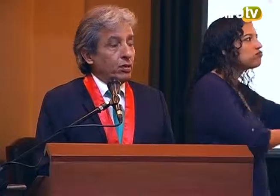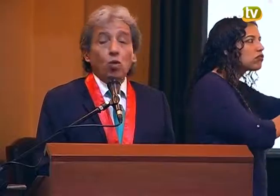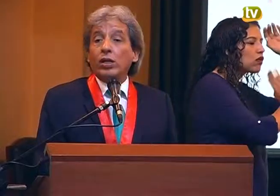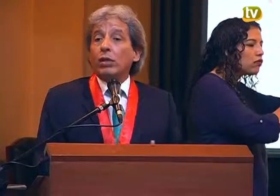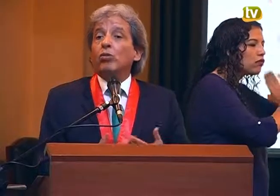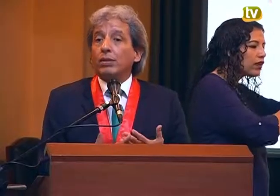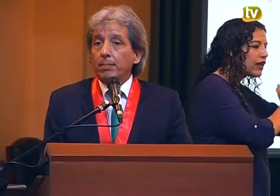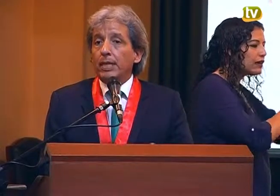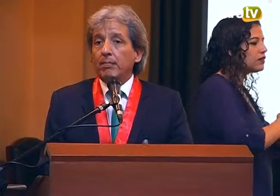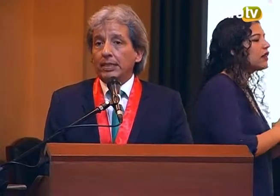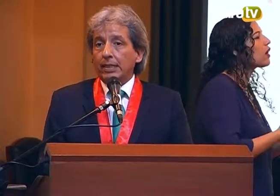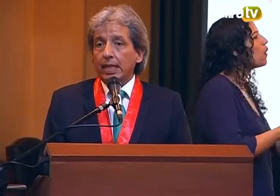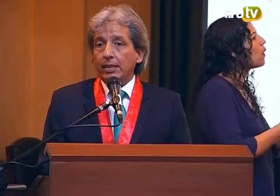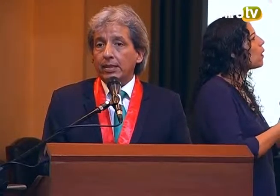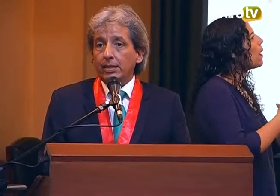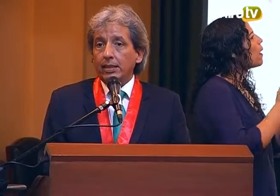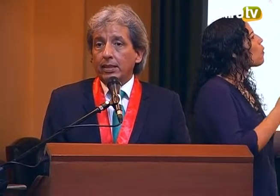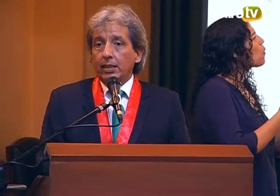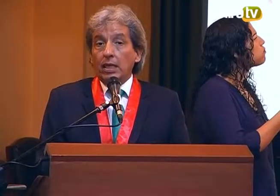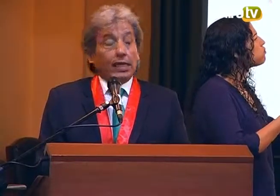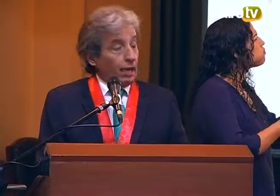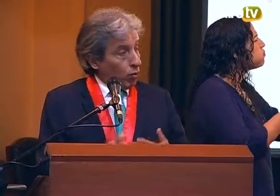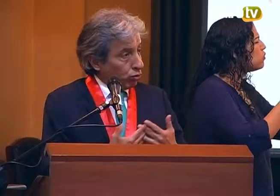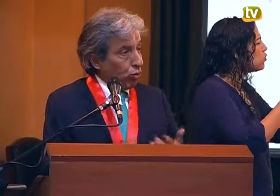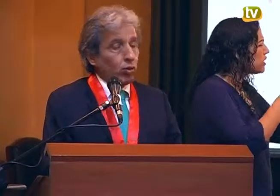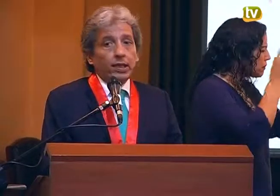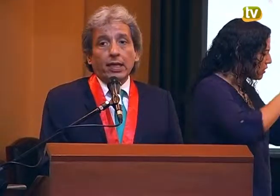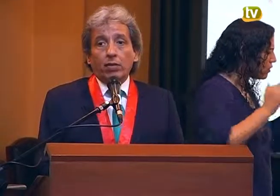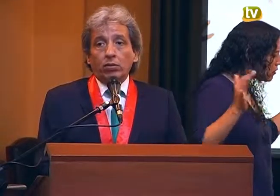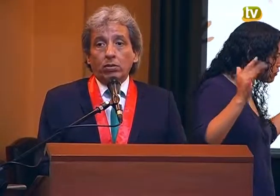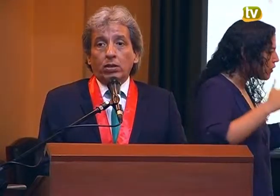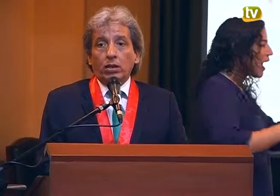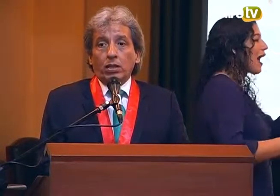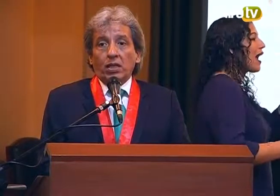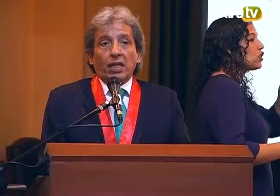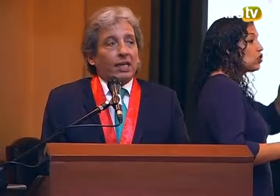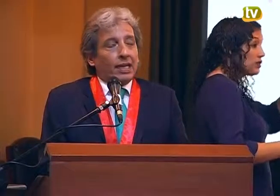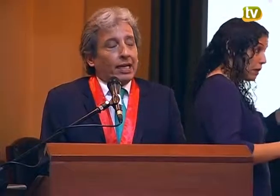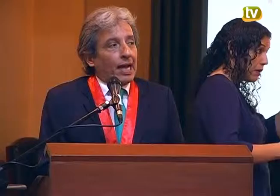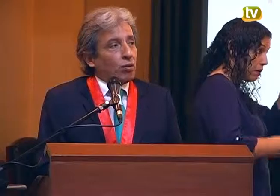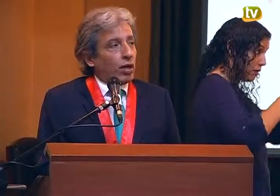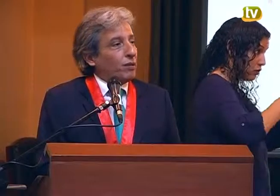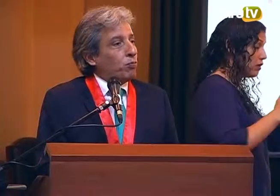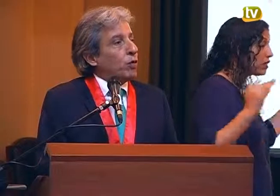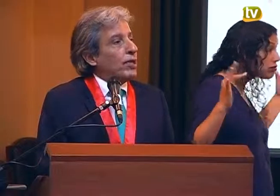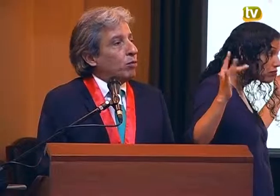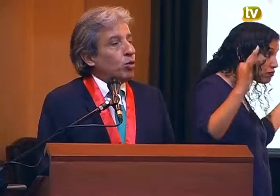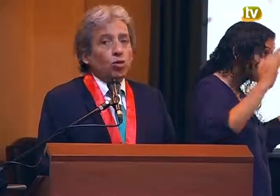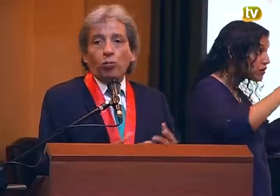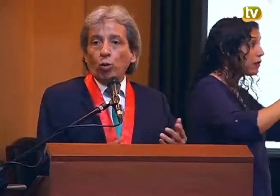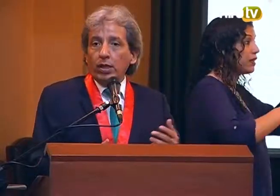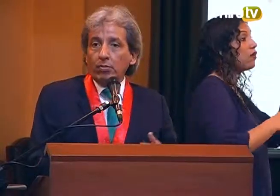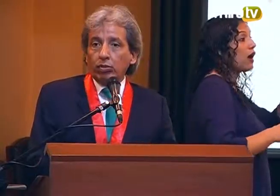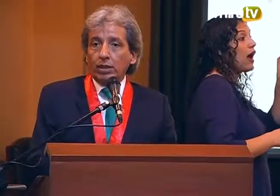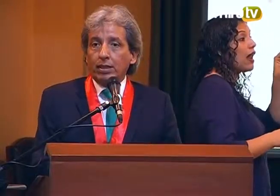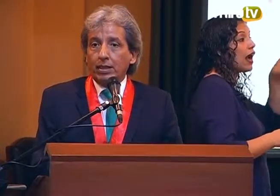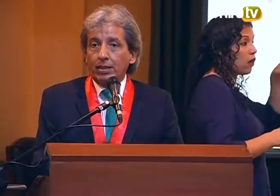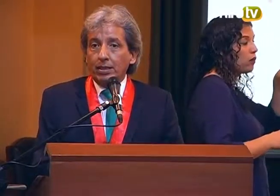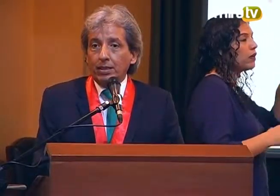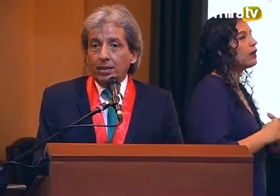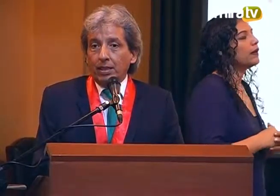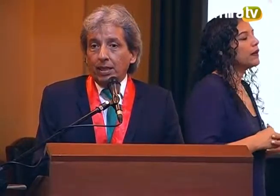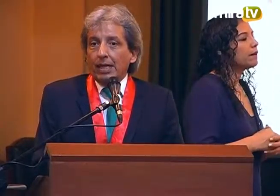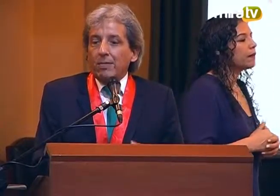conferencia con 14.000 visitantes, que costó dinero, algo que suponíamos no podíamos